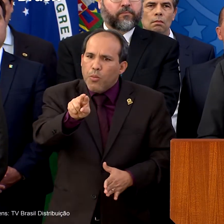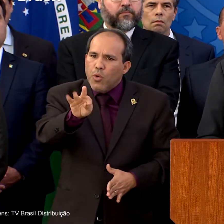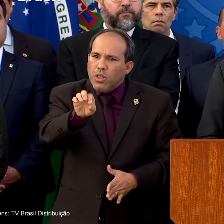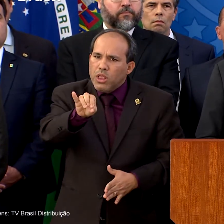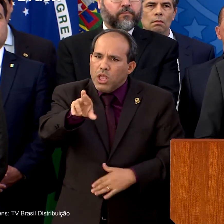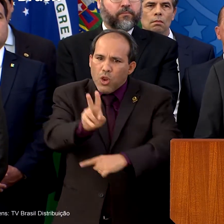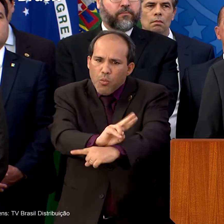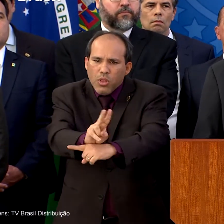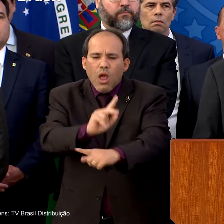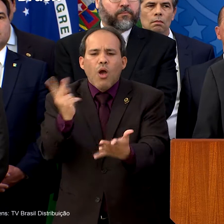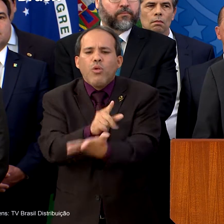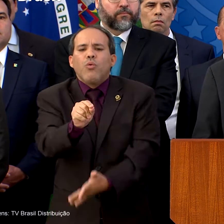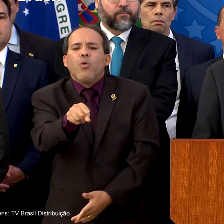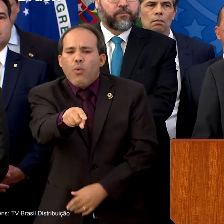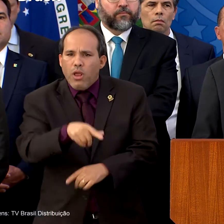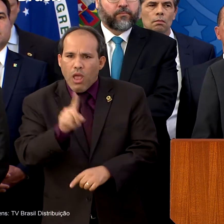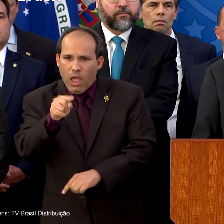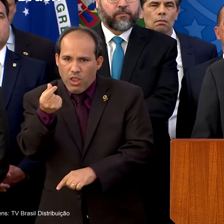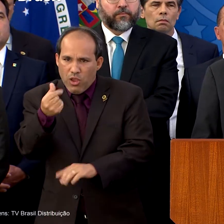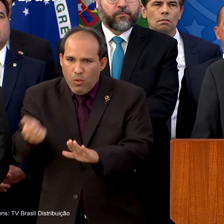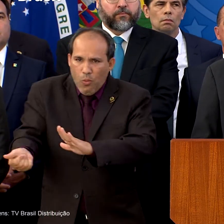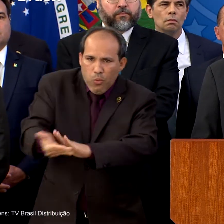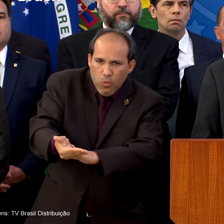ele foi subornado